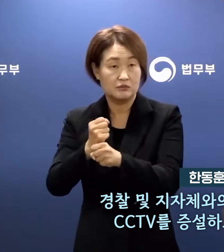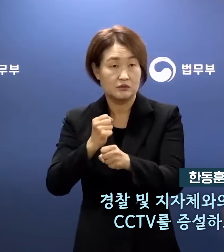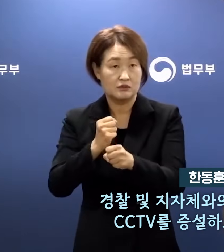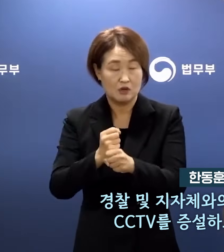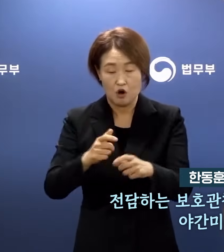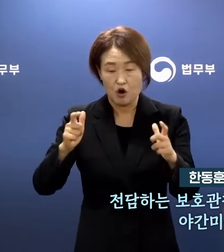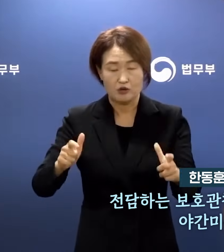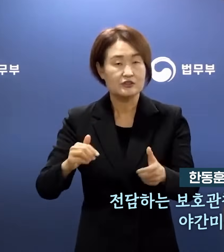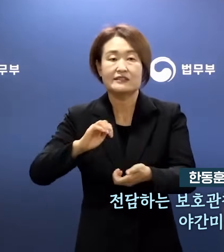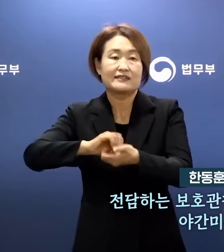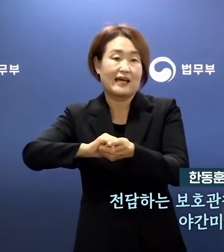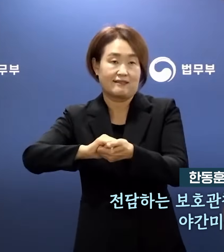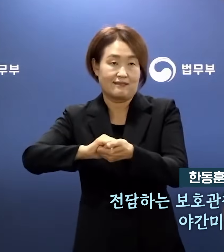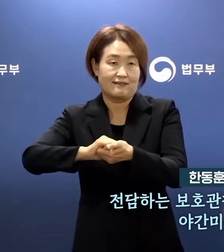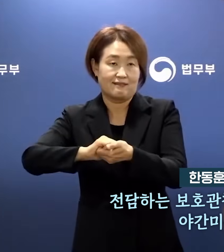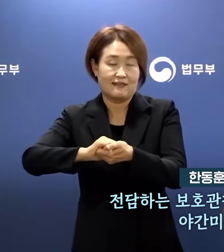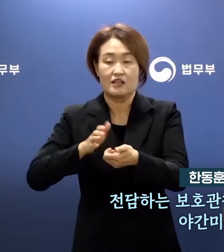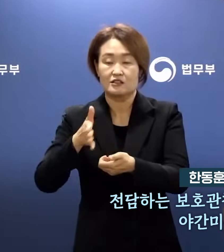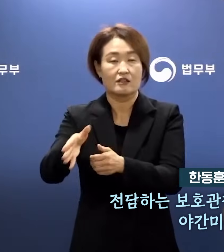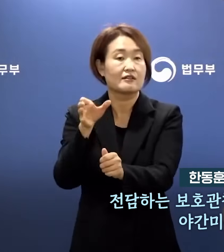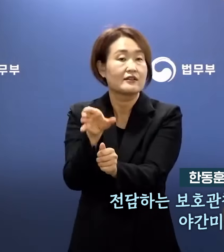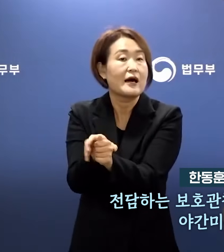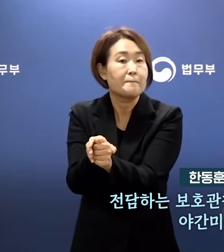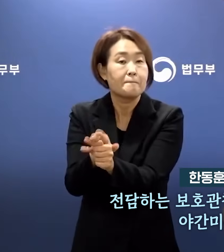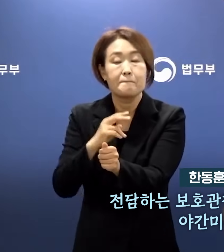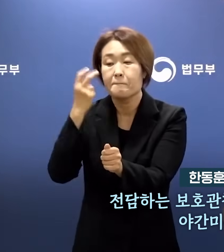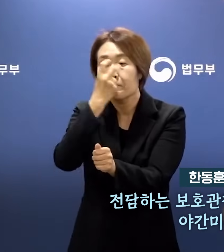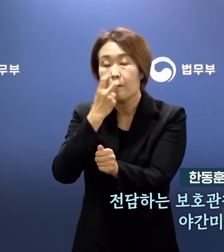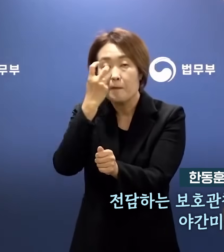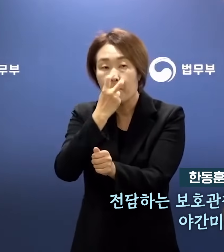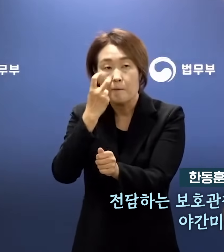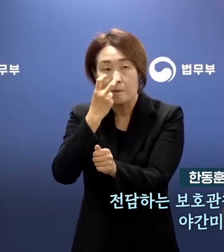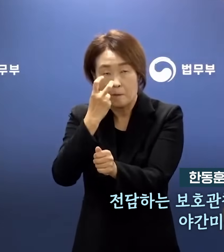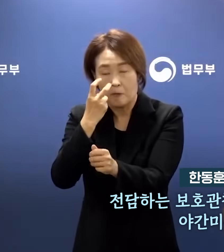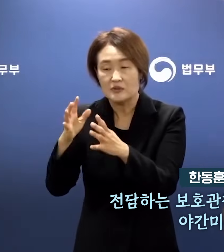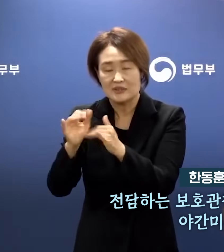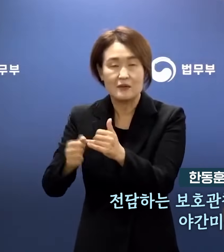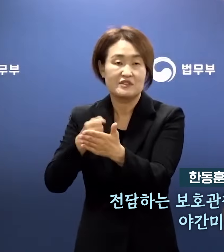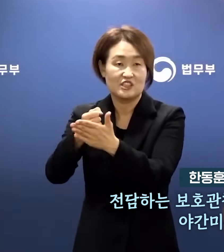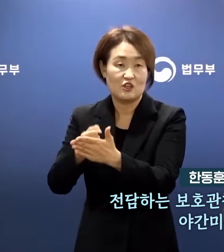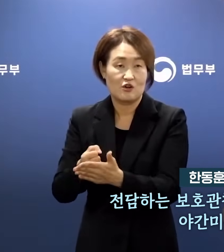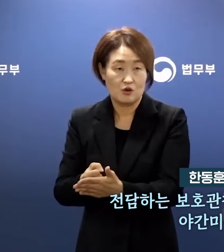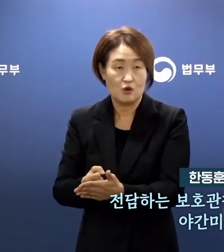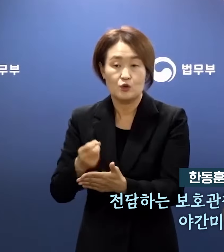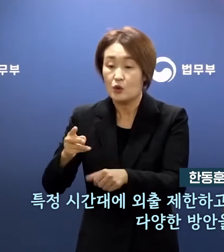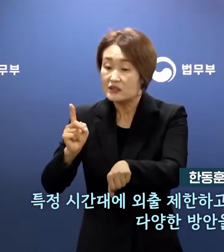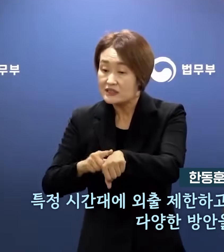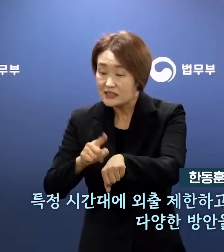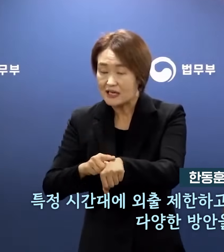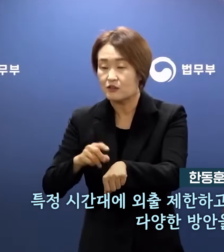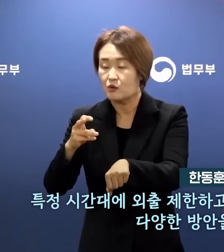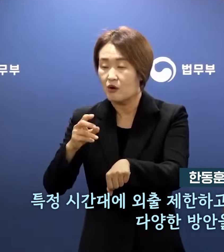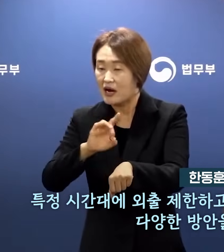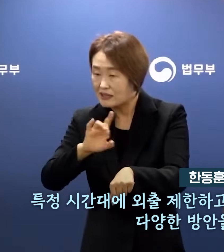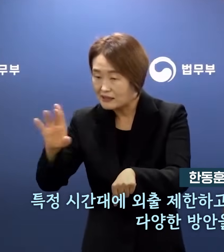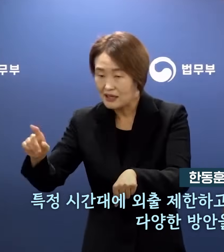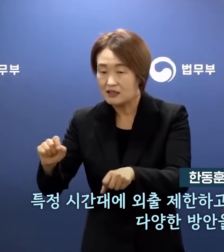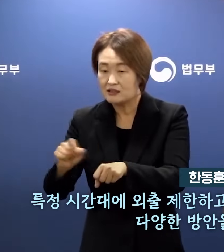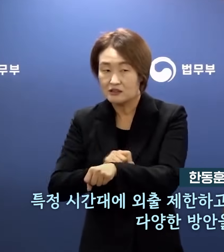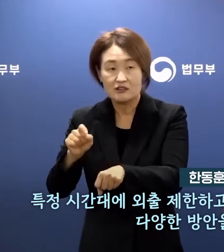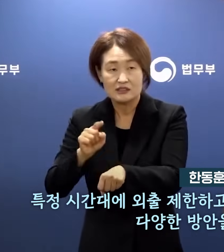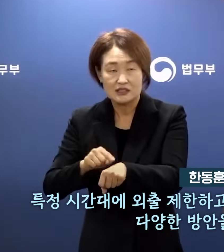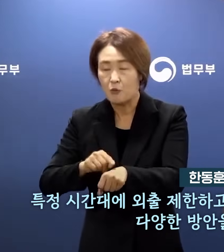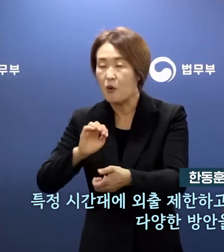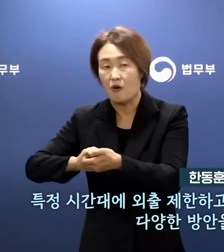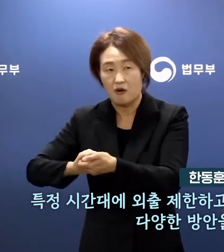제한 대상자를 전담하는 보호관찰관을 지정하는 한편 야간 및 통학 시간 등 그 특정 시간대에 외출